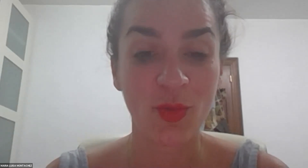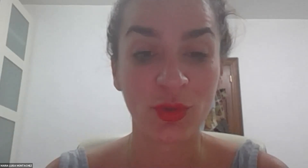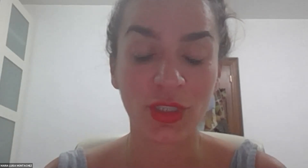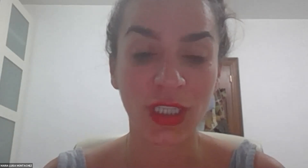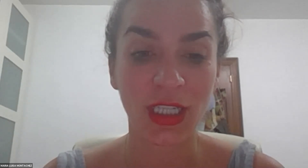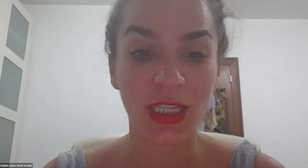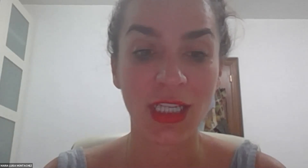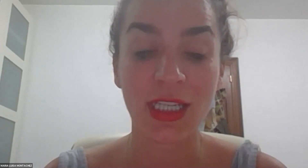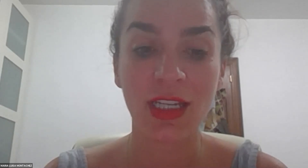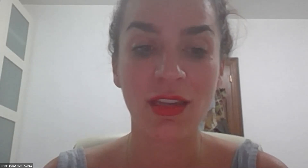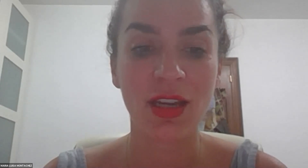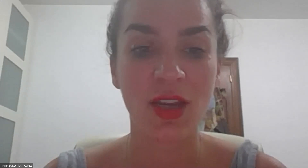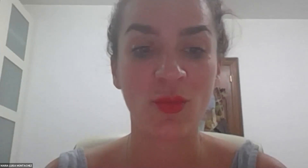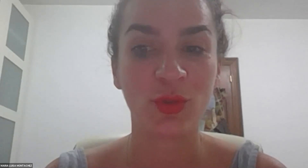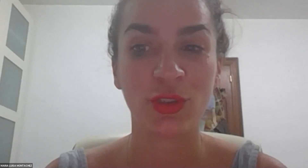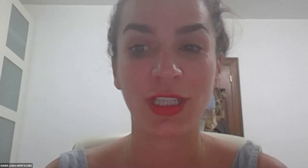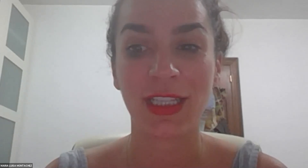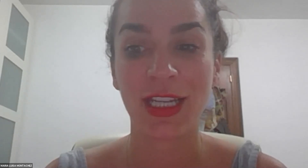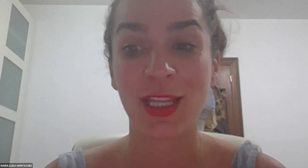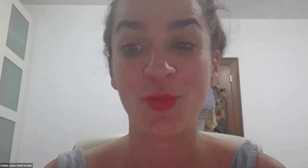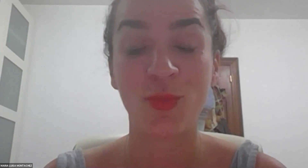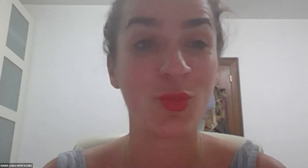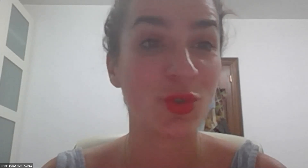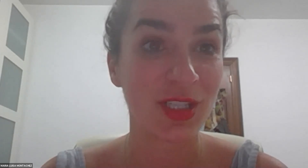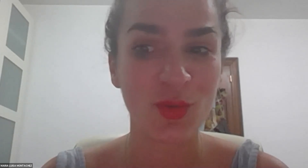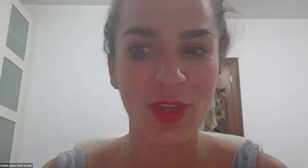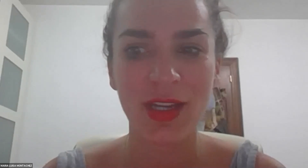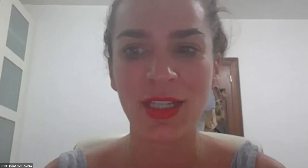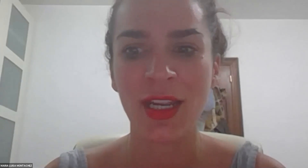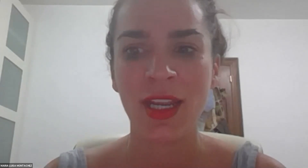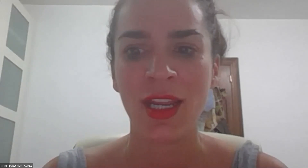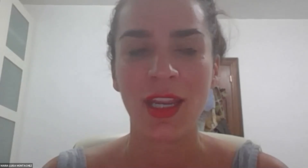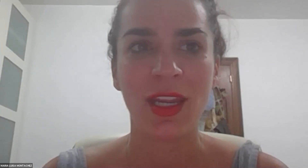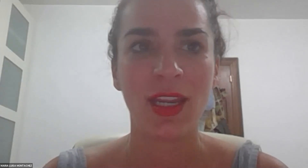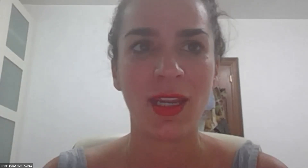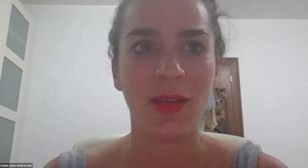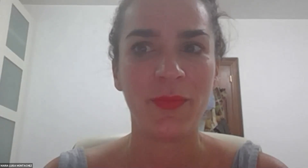ver que hay un montón de gente inscrita, que hay un montón de gente que tiene muchas dudas.